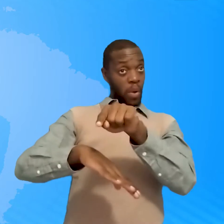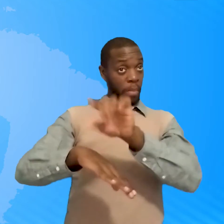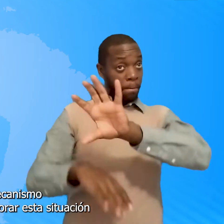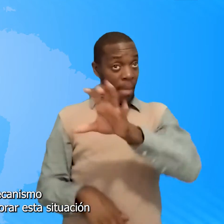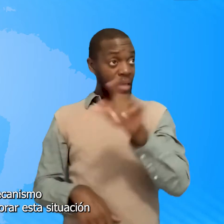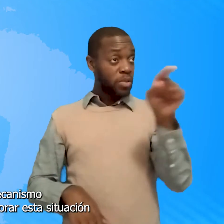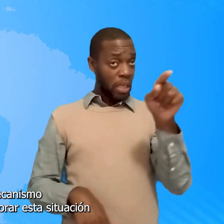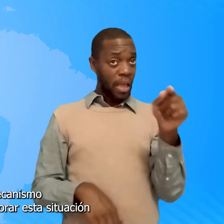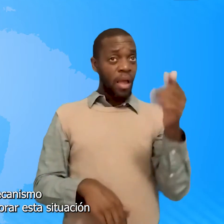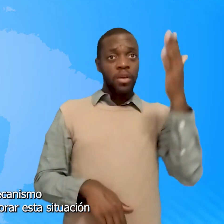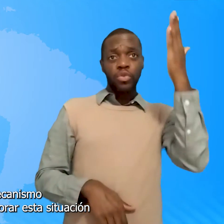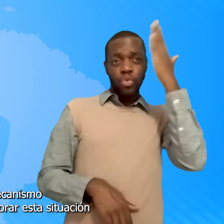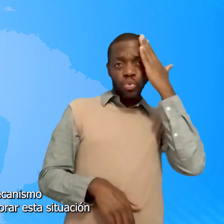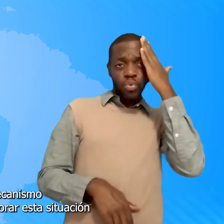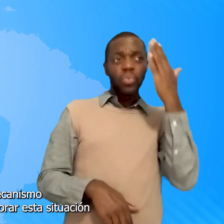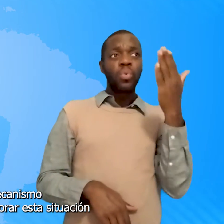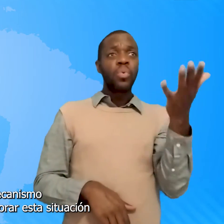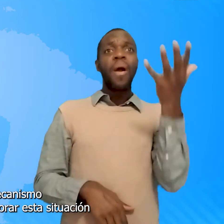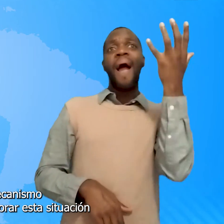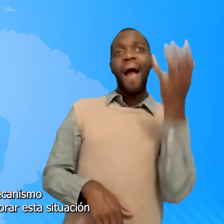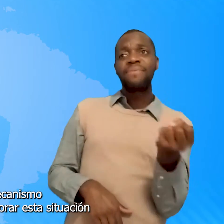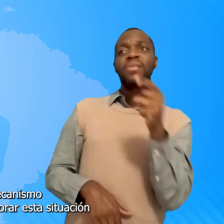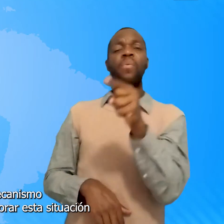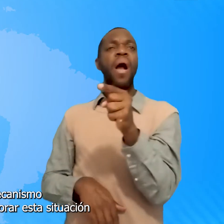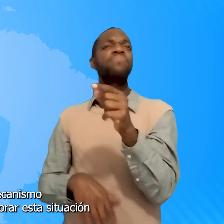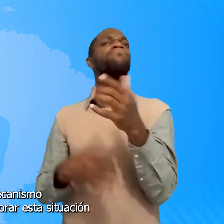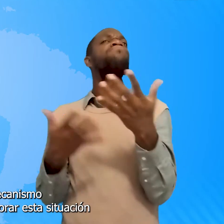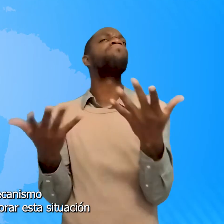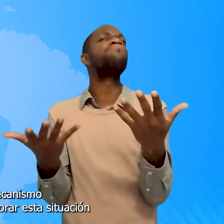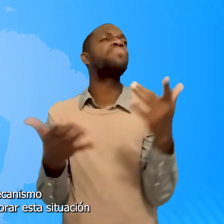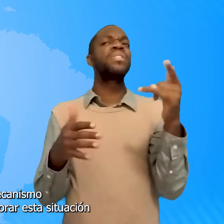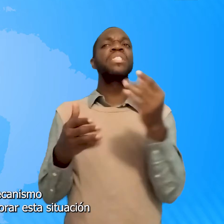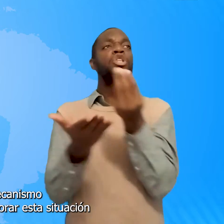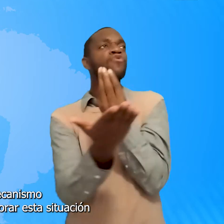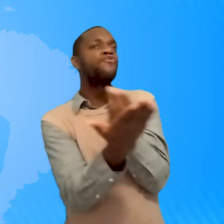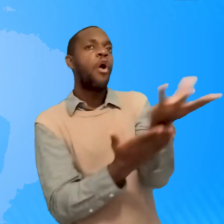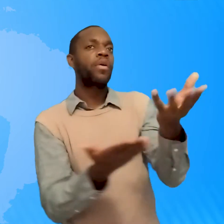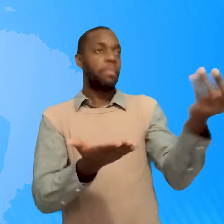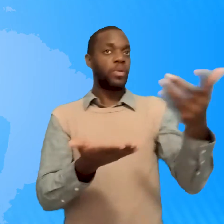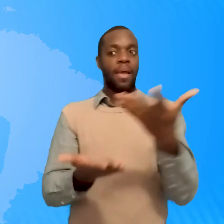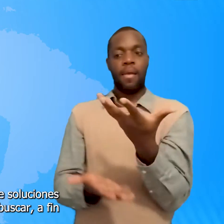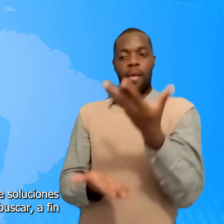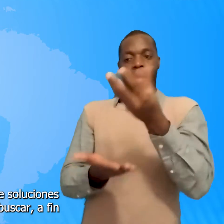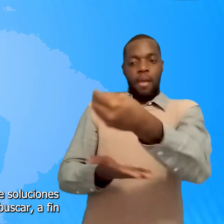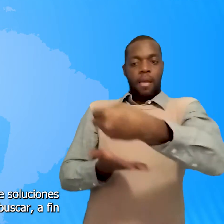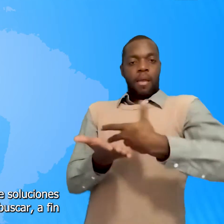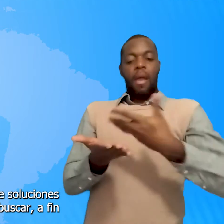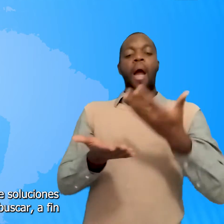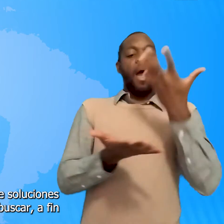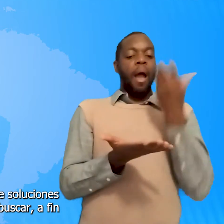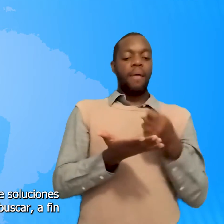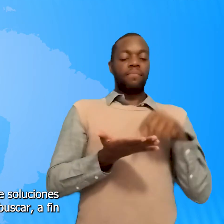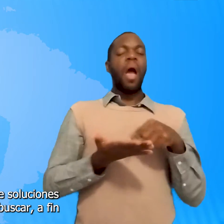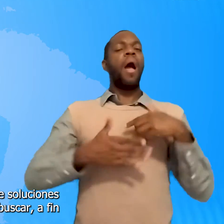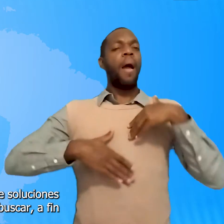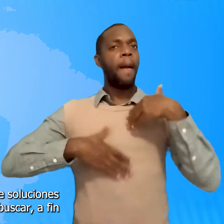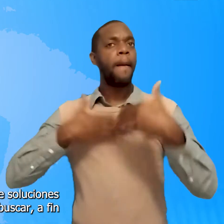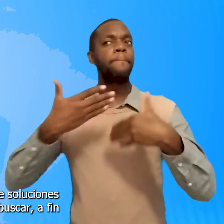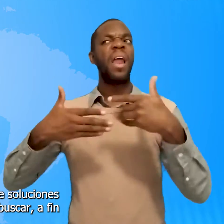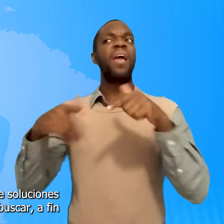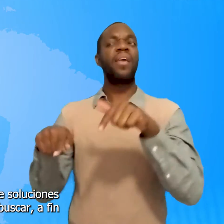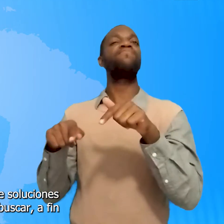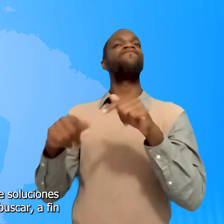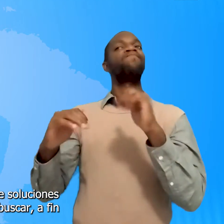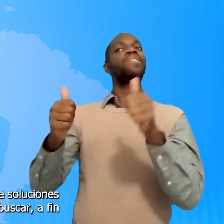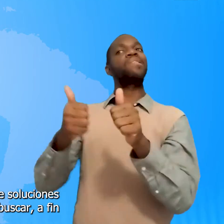determinar algún mecanismo que apunte a mejorar esta situación, o qué tipo de soluciones